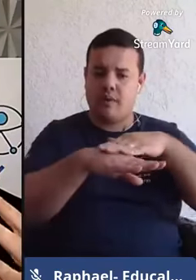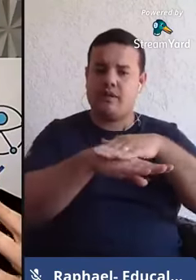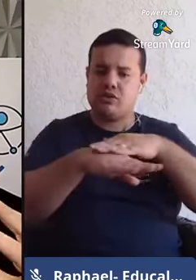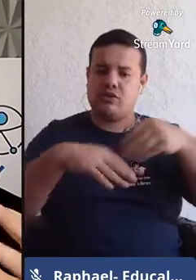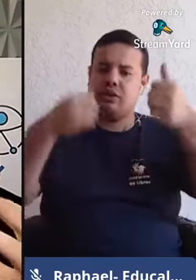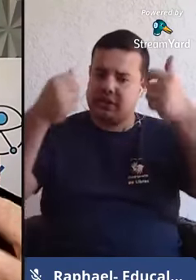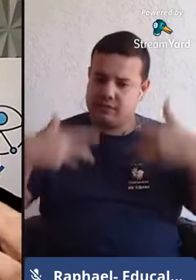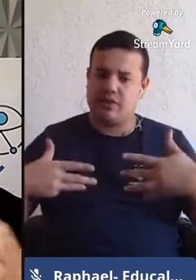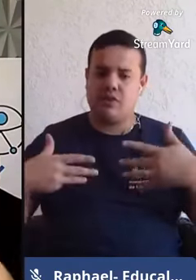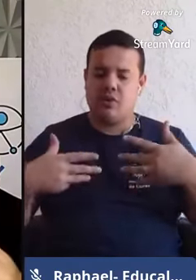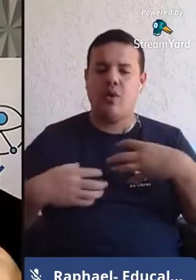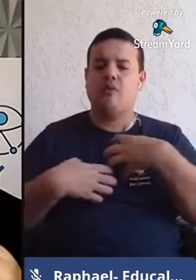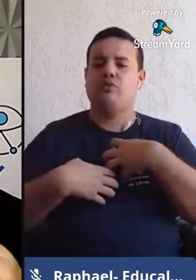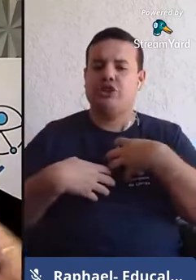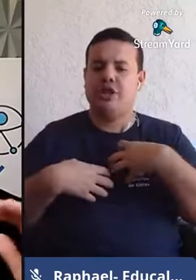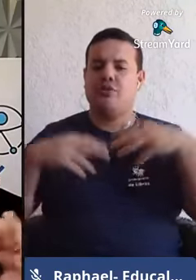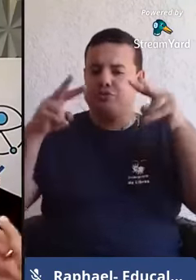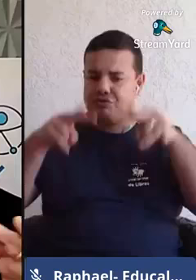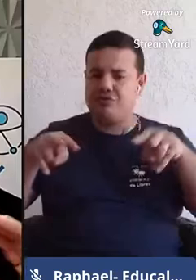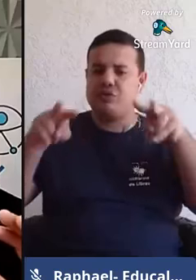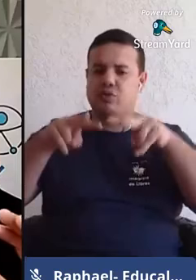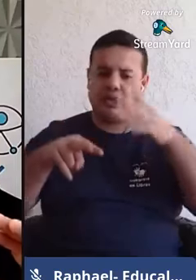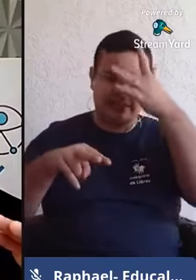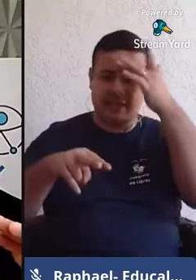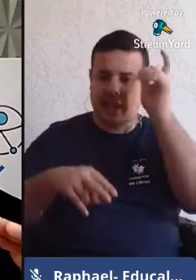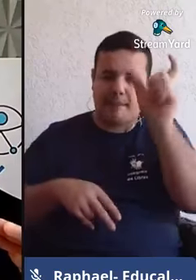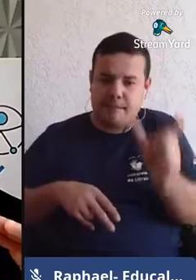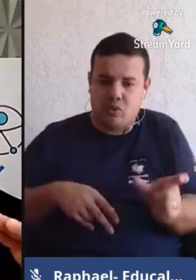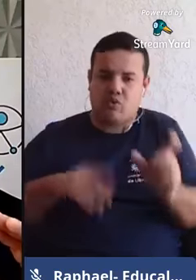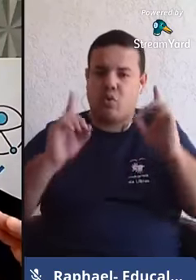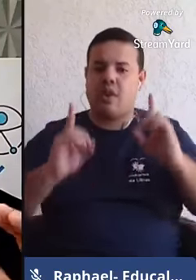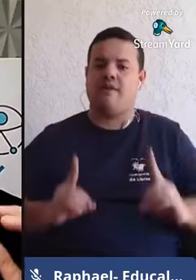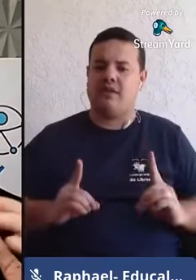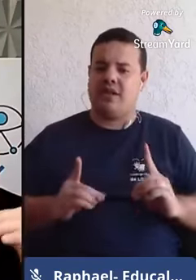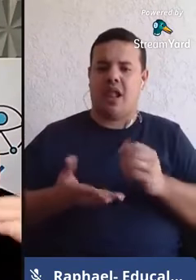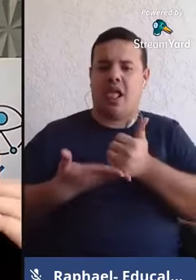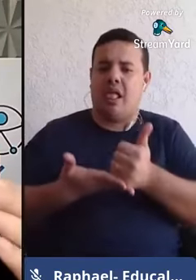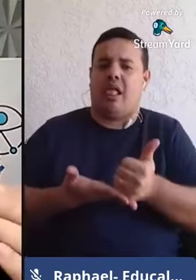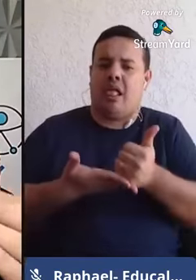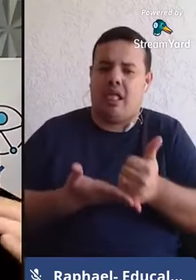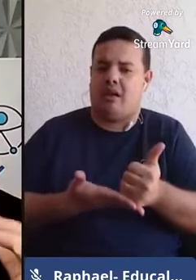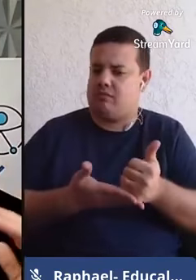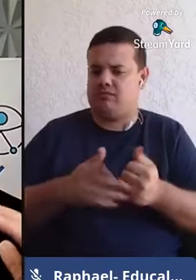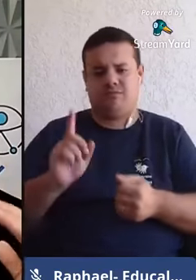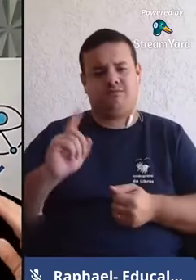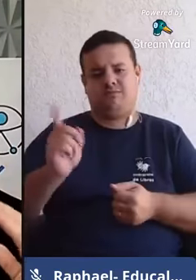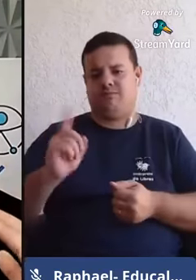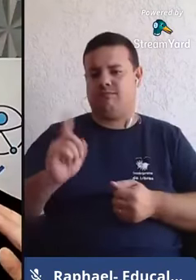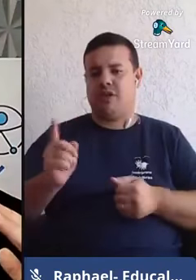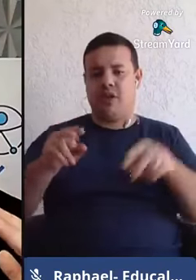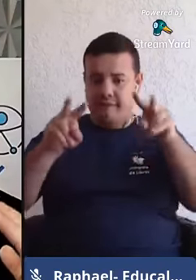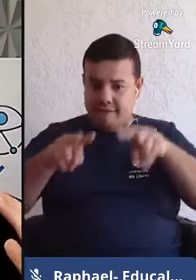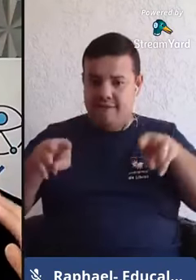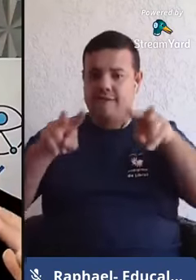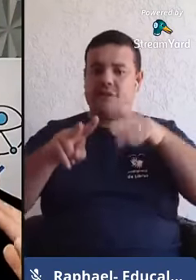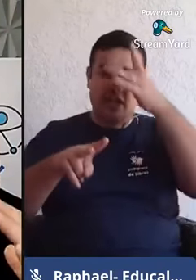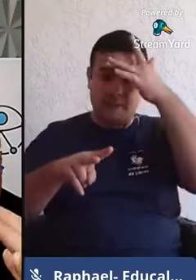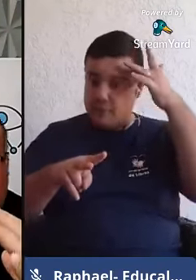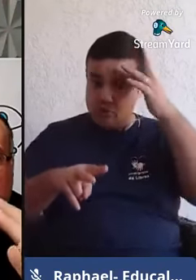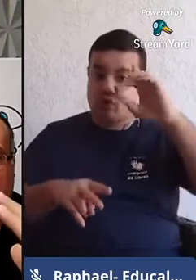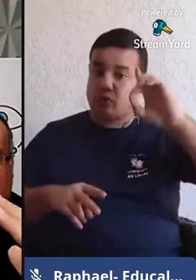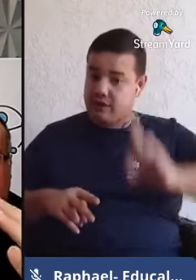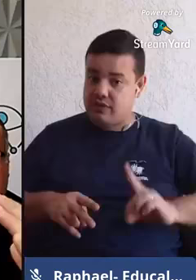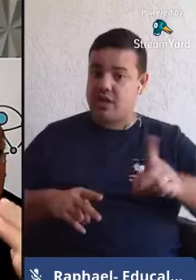É a forma de enxergar a pessoa com deficiência. Esquecer essa questão do assistencialismo. Enxergar a pessoa com deficiência como um consumidor, que ela